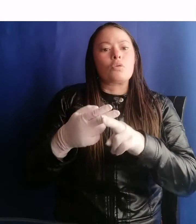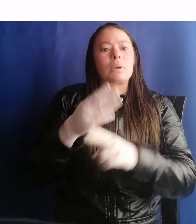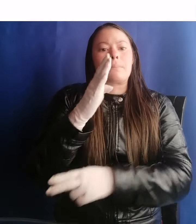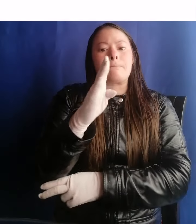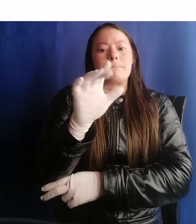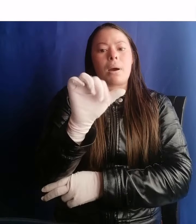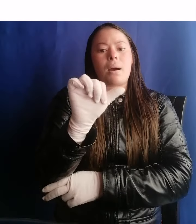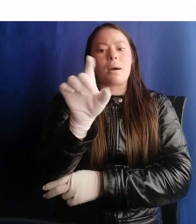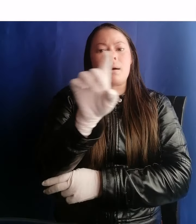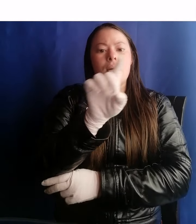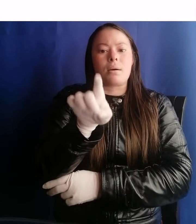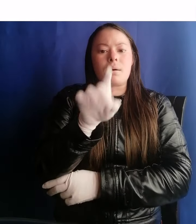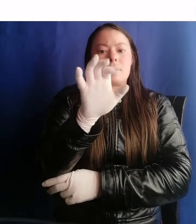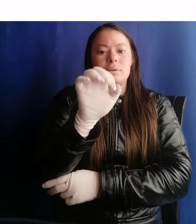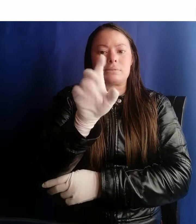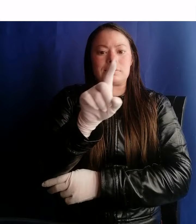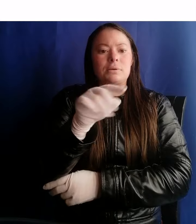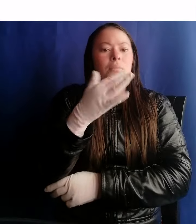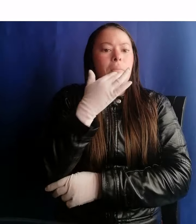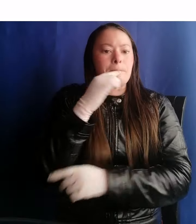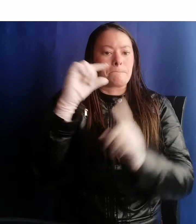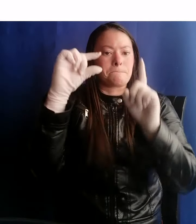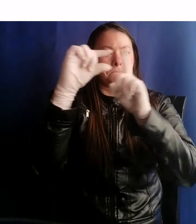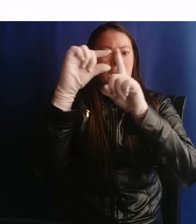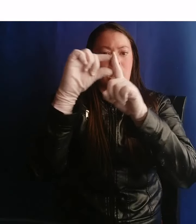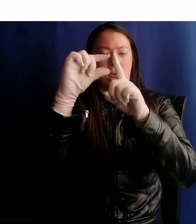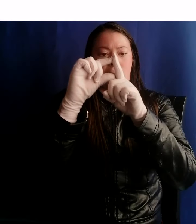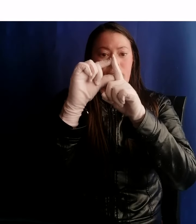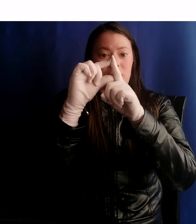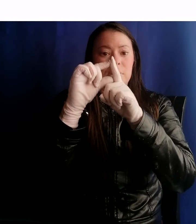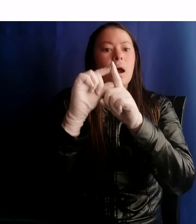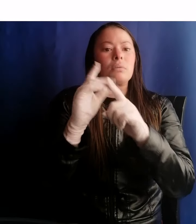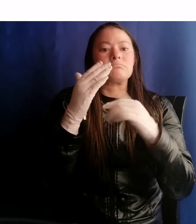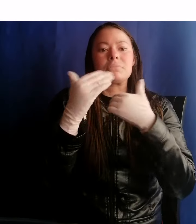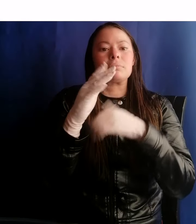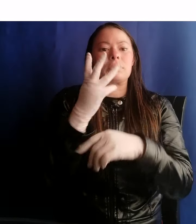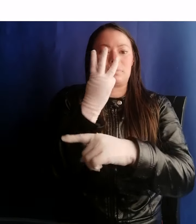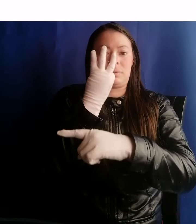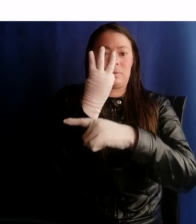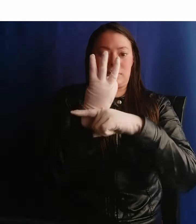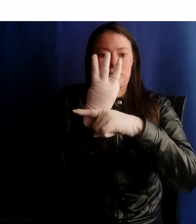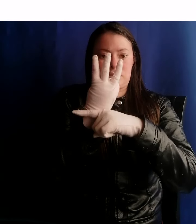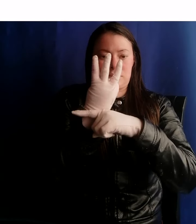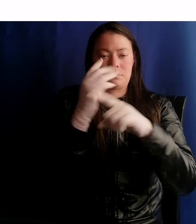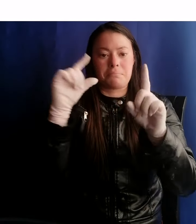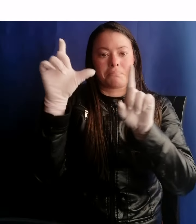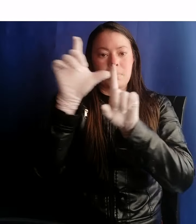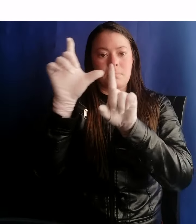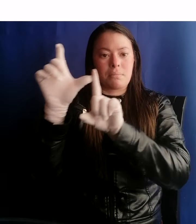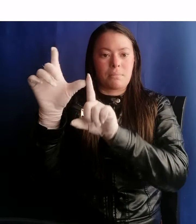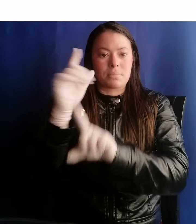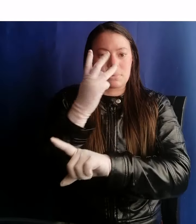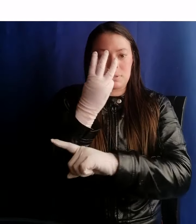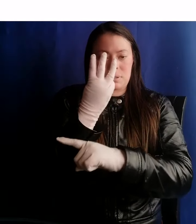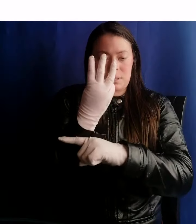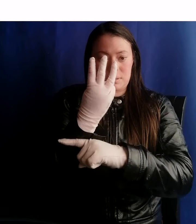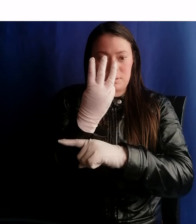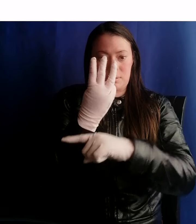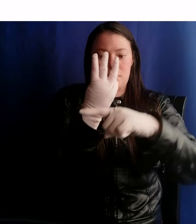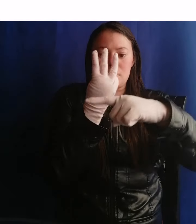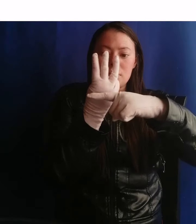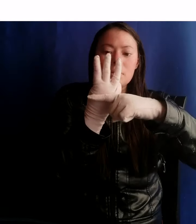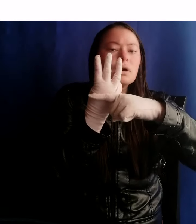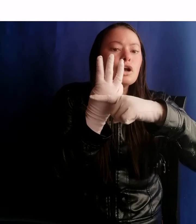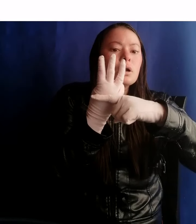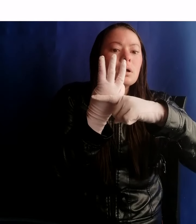código genético están cifradas en una secuencia de bases nitrogenadas. Para formar una palabra de este código se requiere un